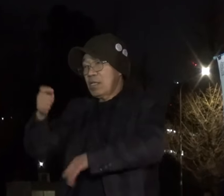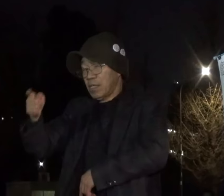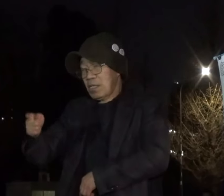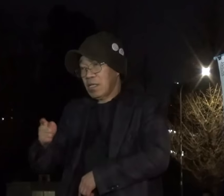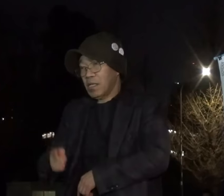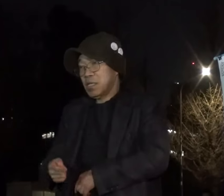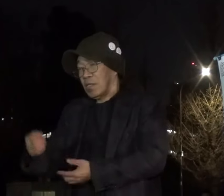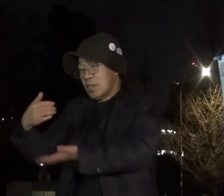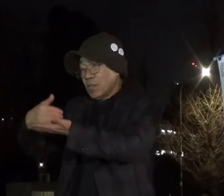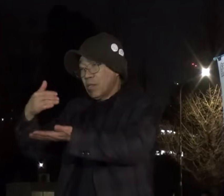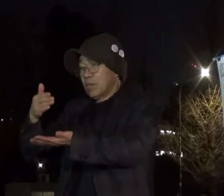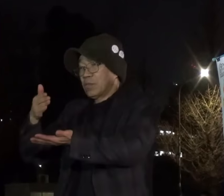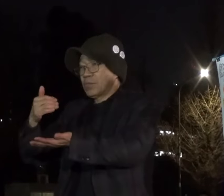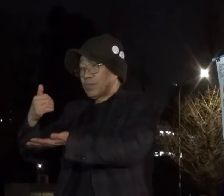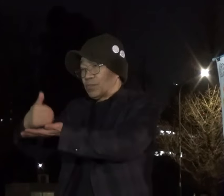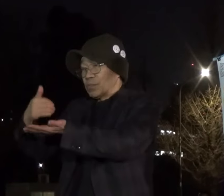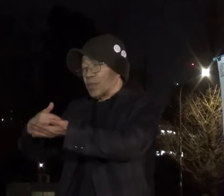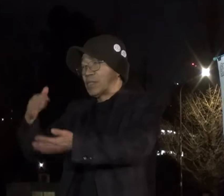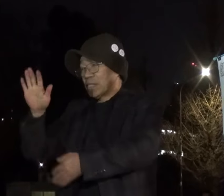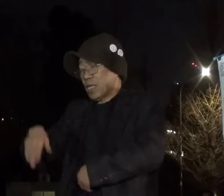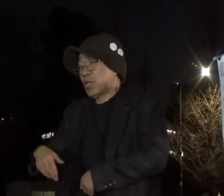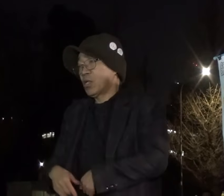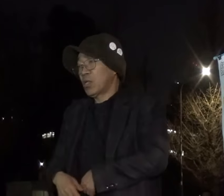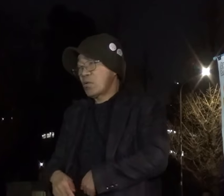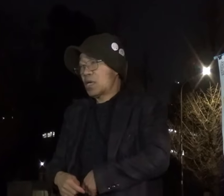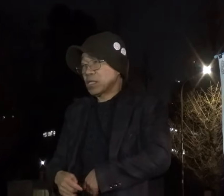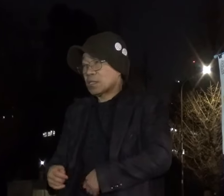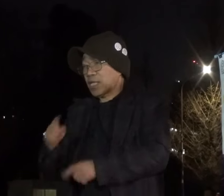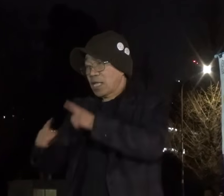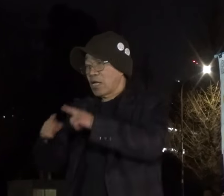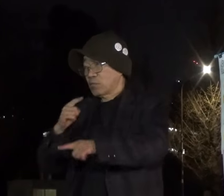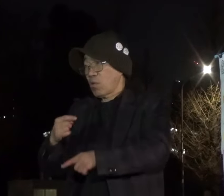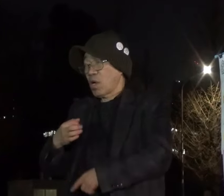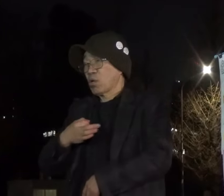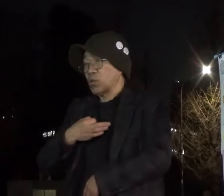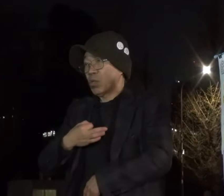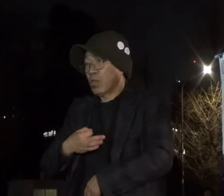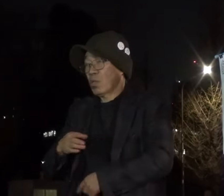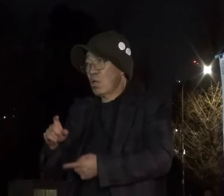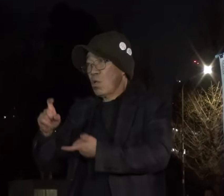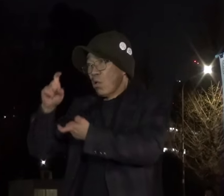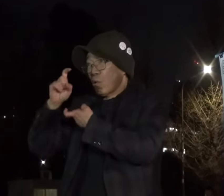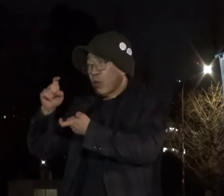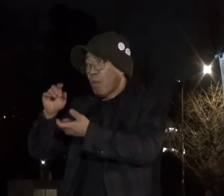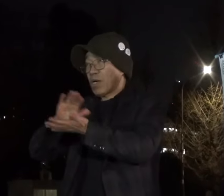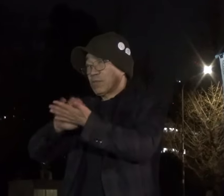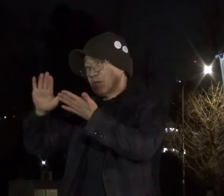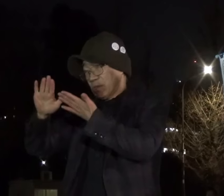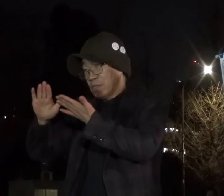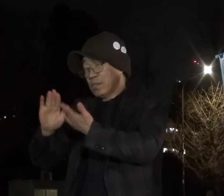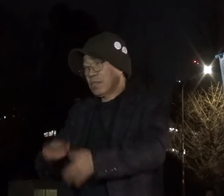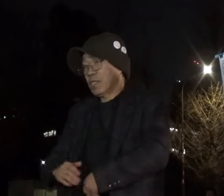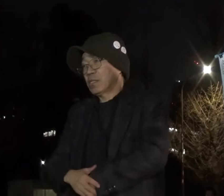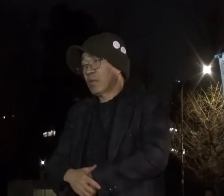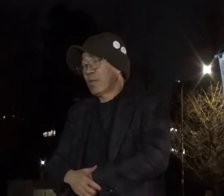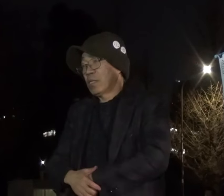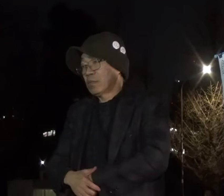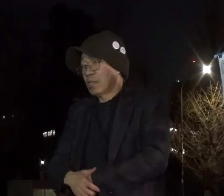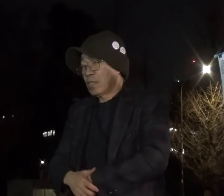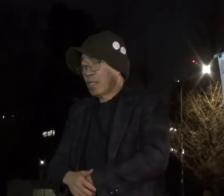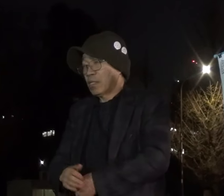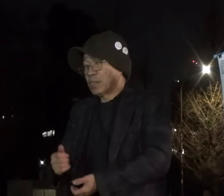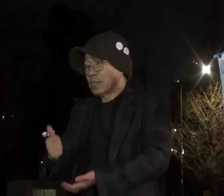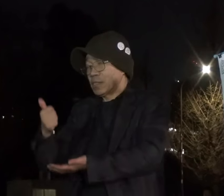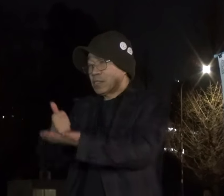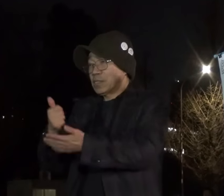ね、言葉が美しいですね、こんなことを書いてありましたね。知事年頭挨拶